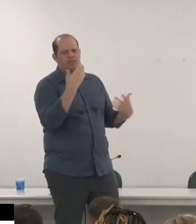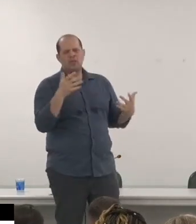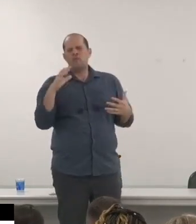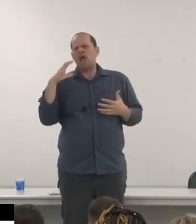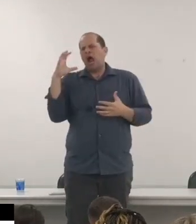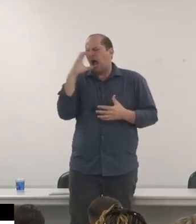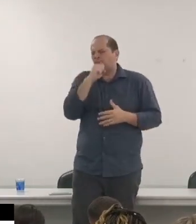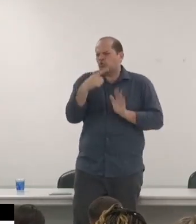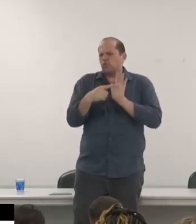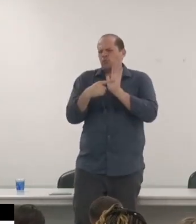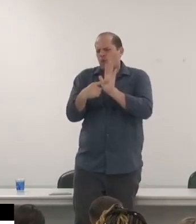frequente.